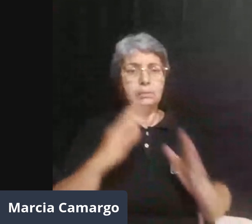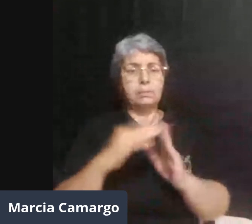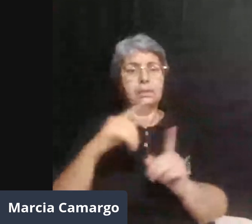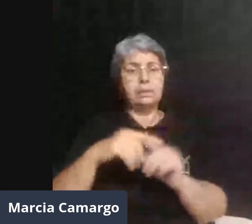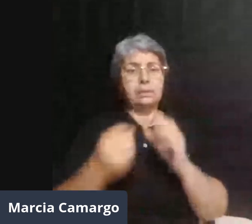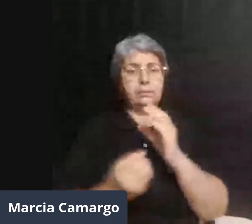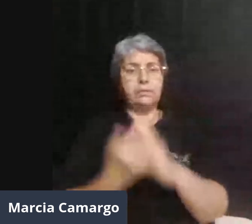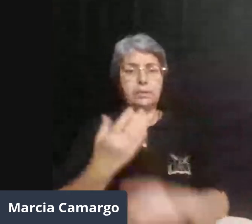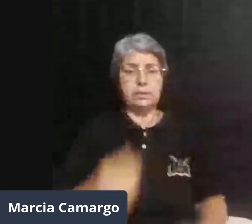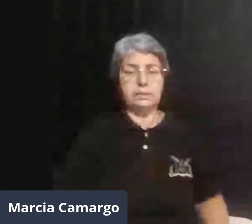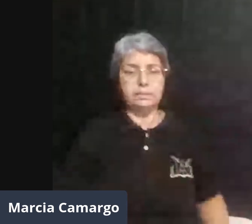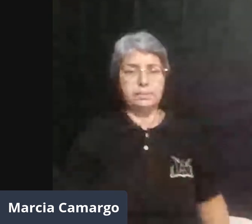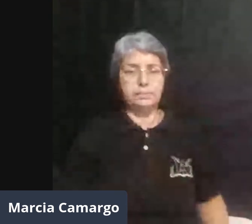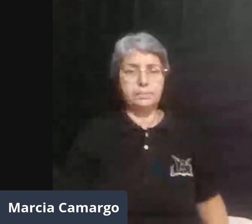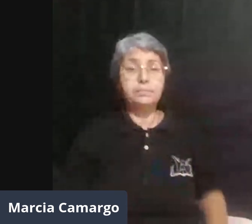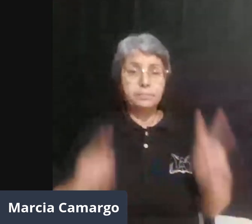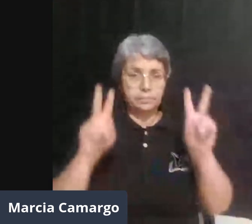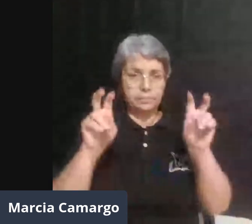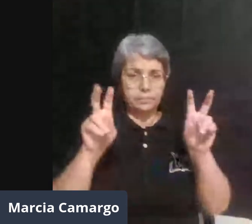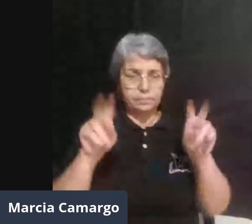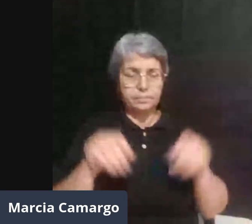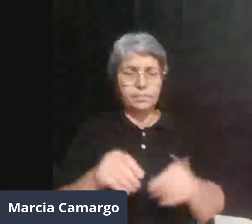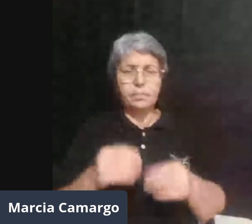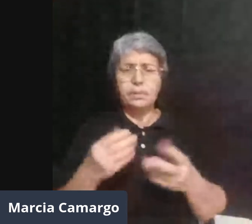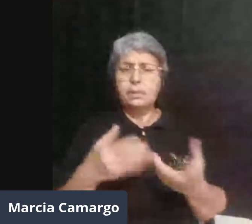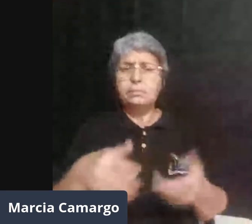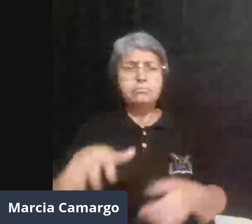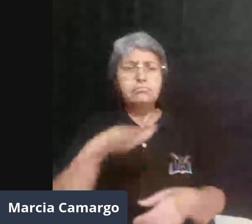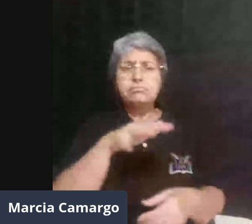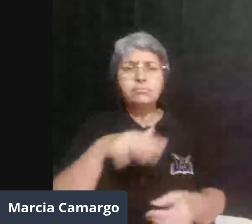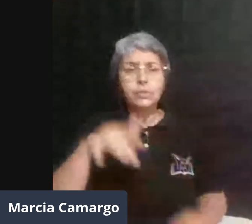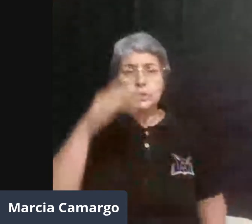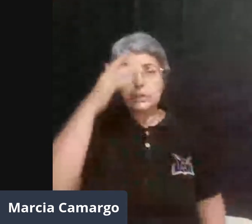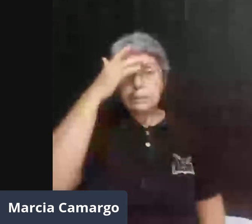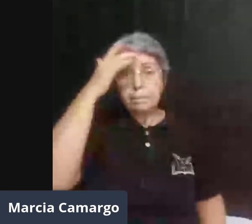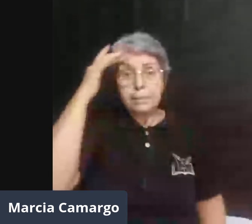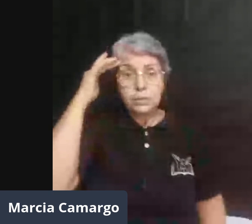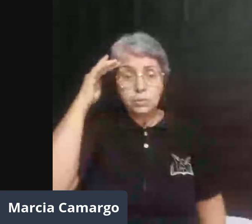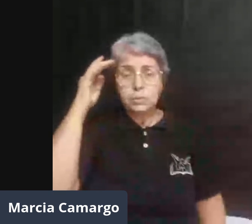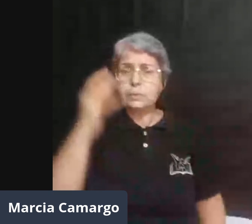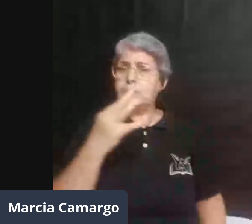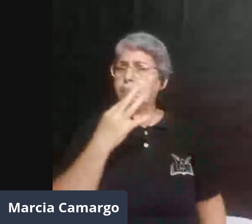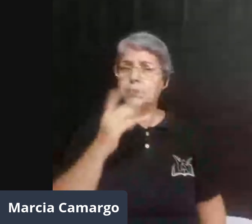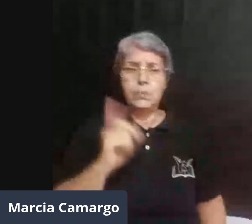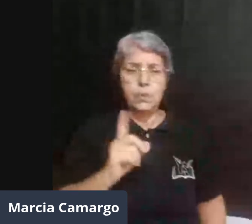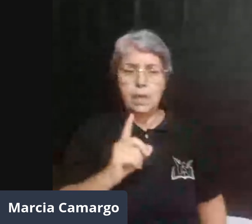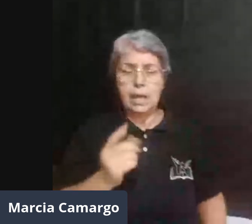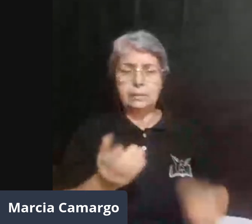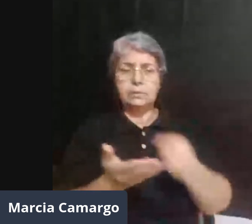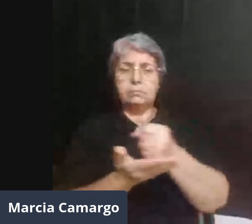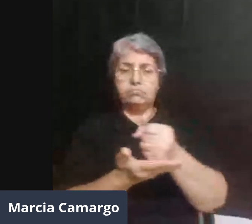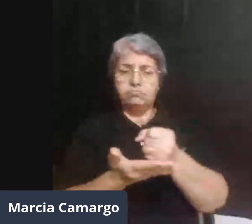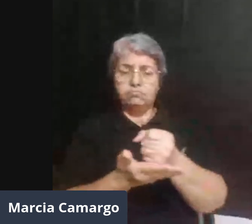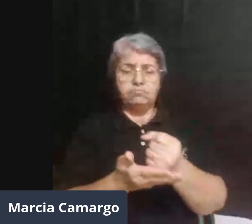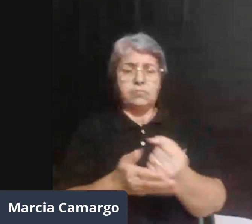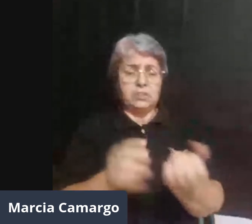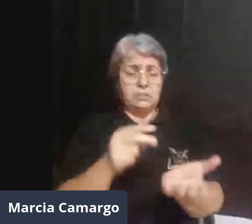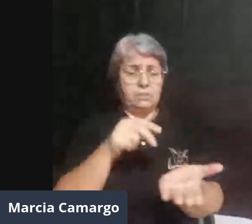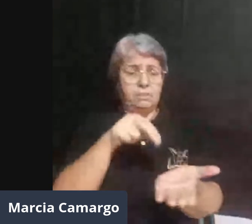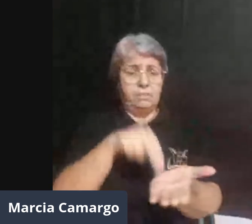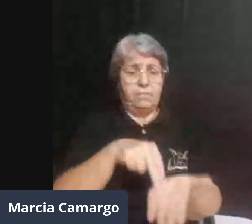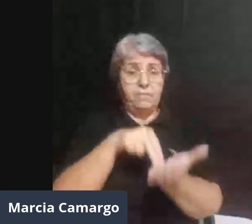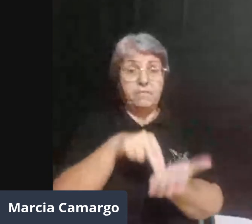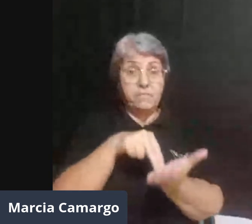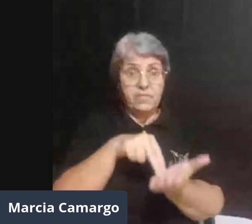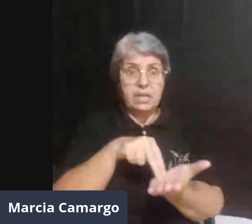Muitos de nosso povo não reconhecem quão firmemente foram lançados os alicerces de nossa fé. Meu esposo, o